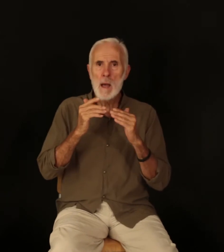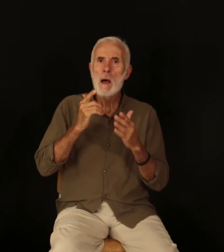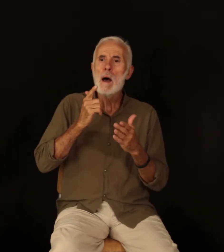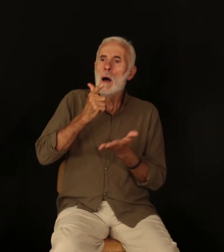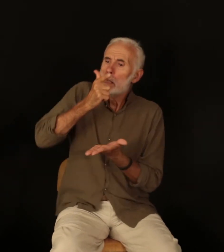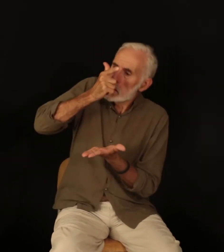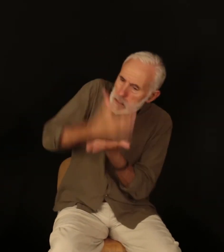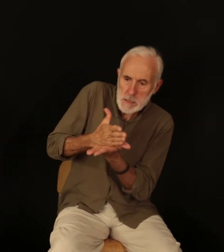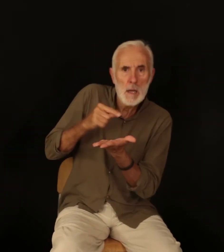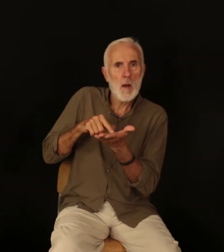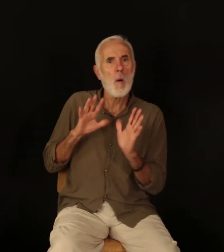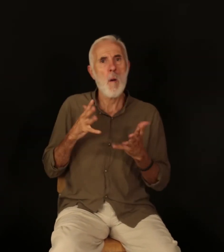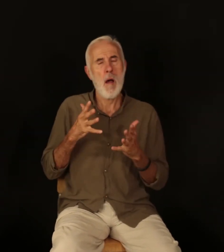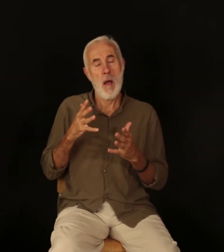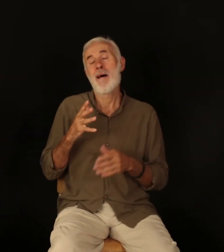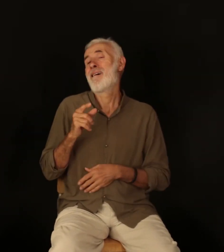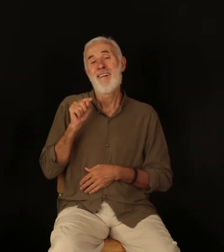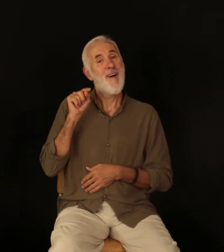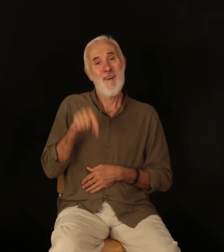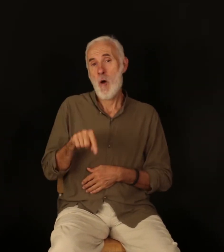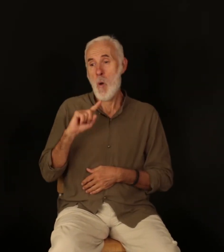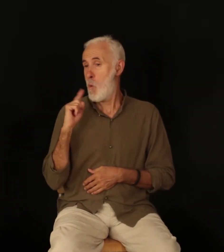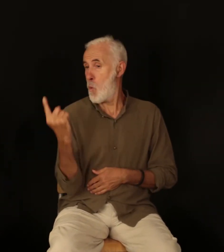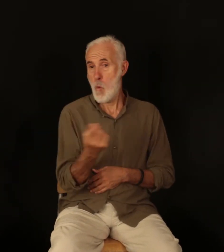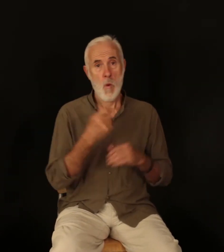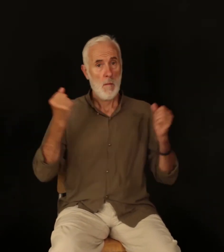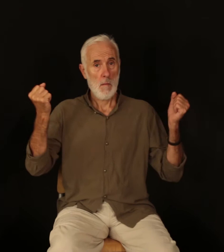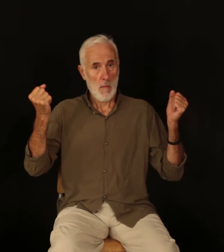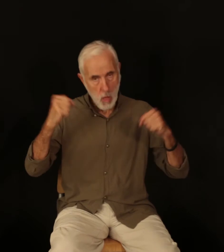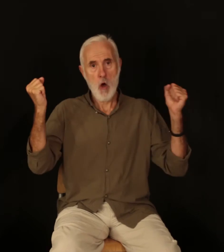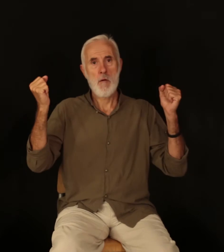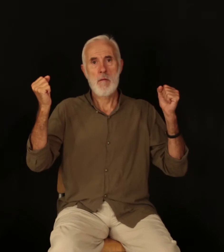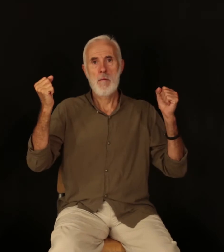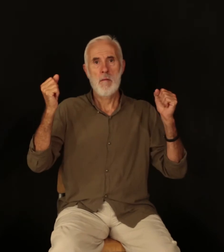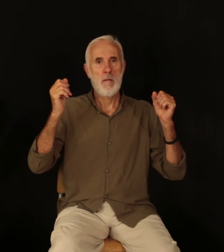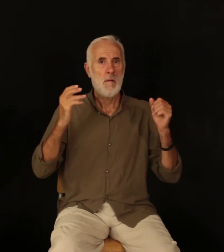consensus. C'est-à-dire que tant qu'une décision